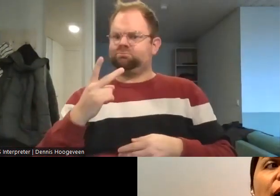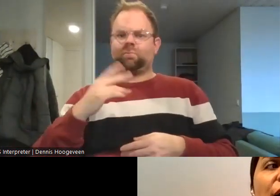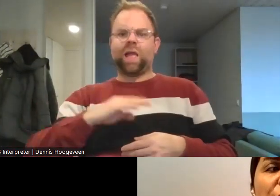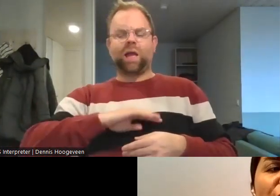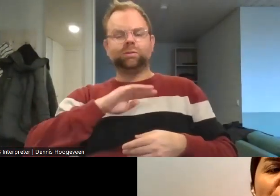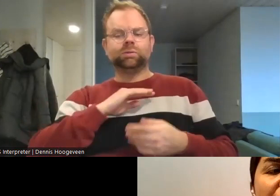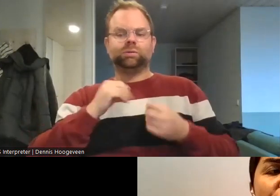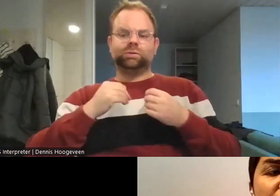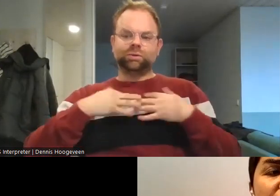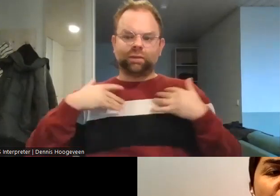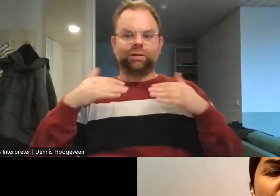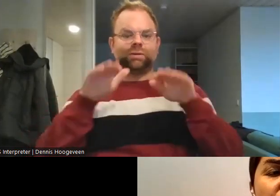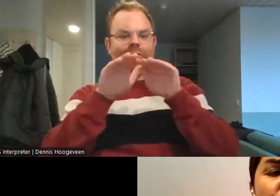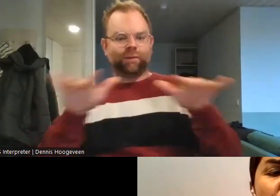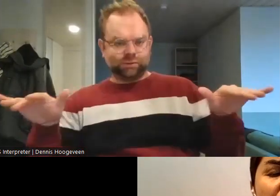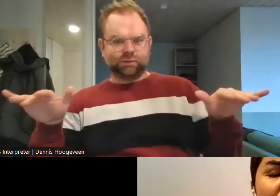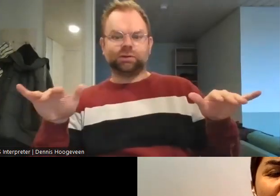groupes